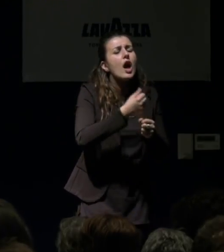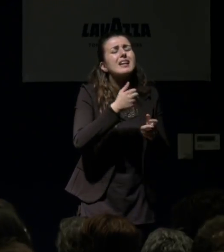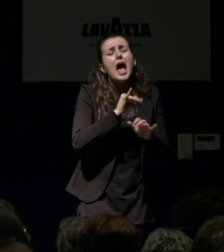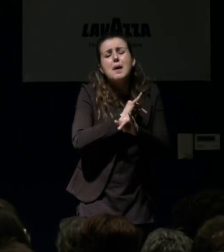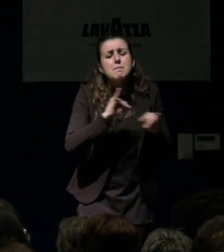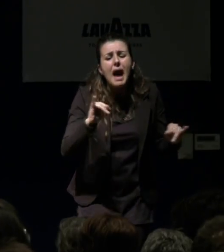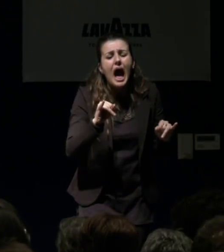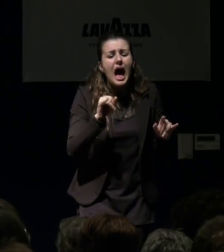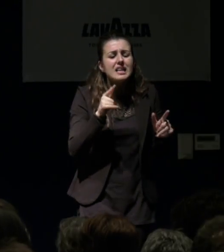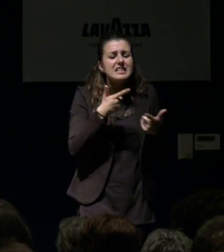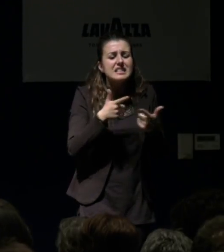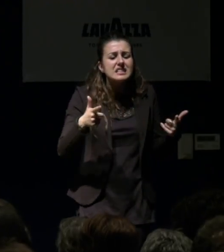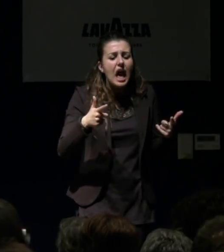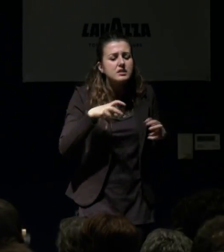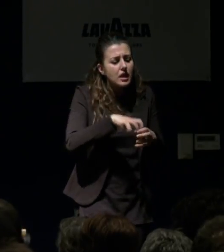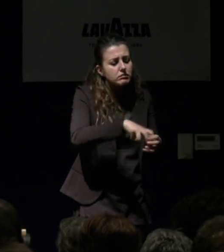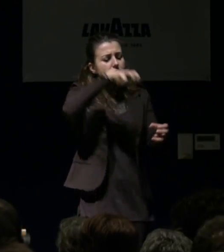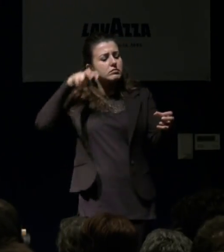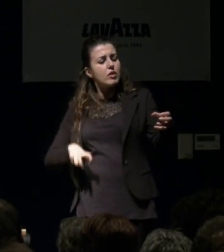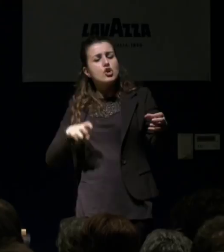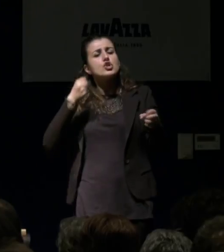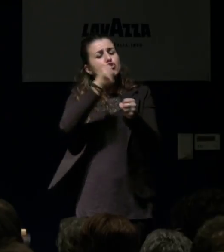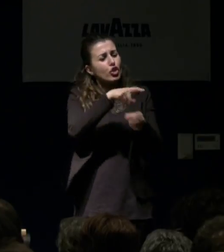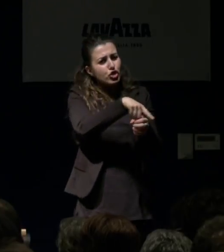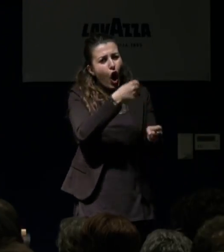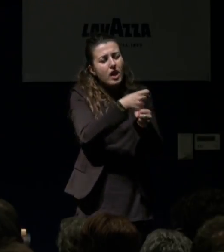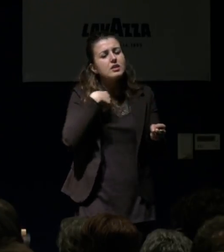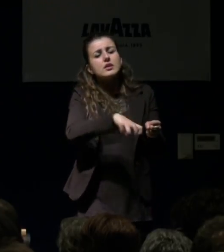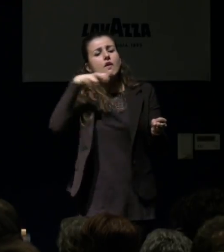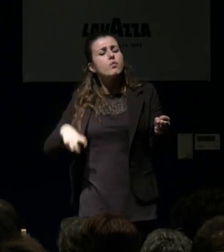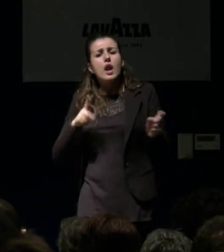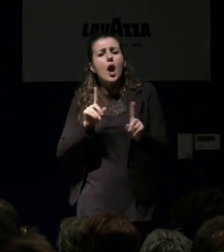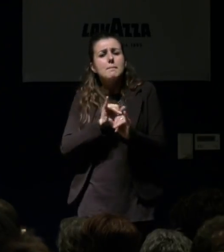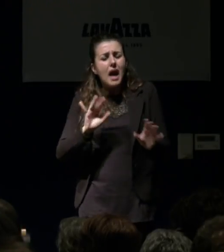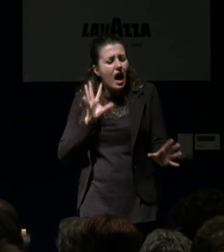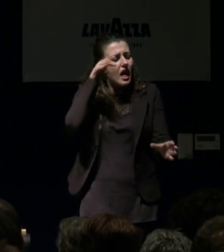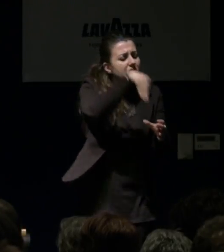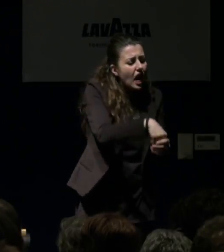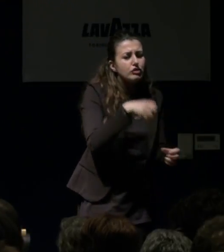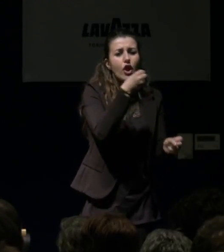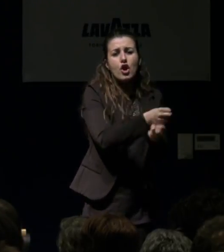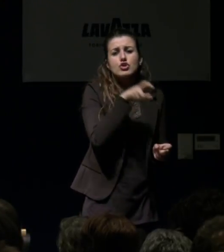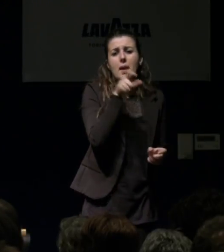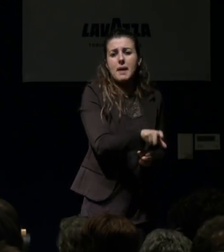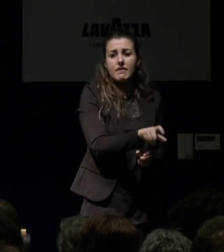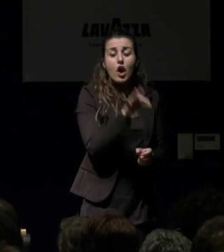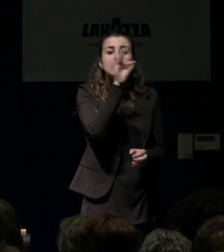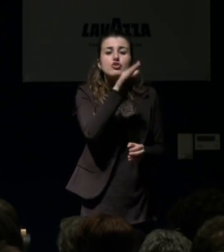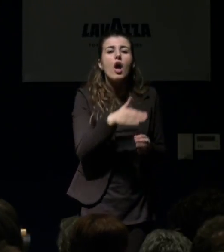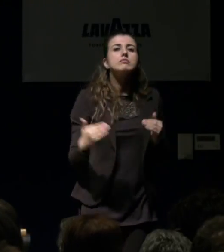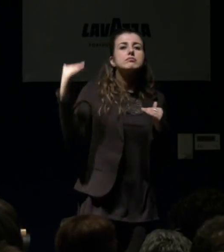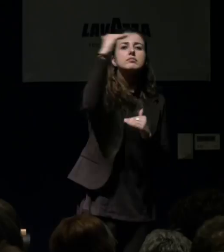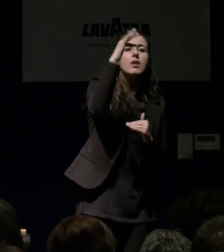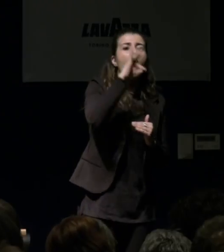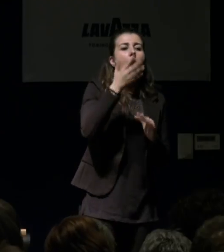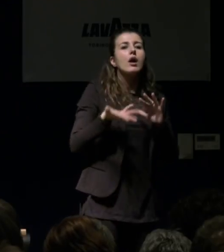porsi fuori dalla storia alessandro era uno scrittore che non si poneva mai fuori dalla storia con supponiamo mai sopra non si poneva mai di